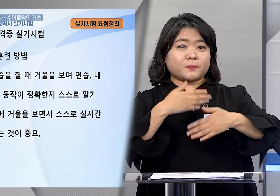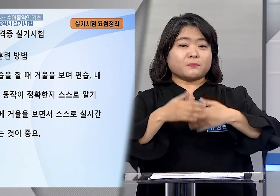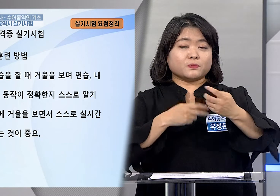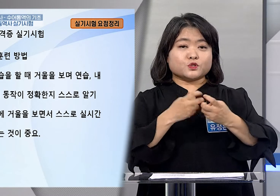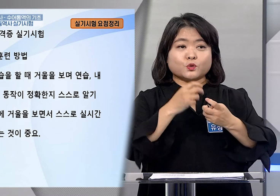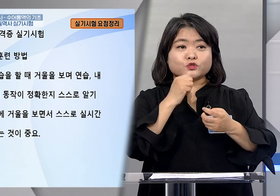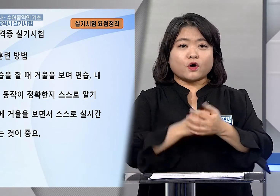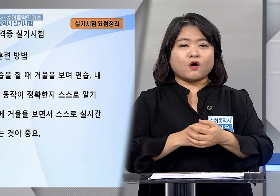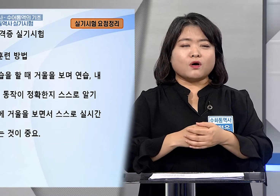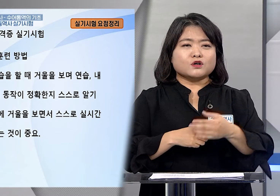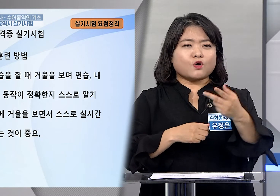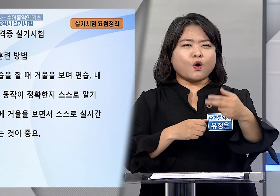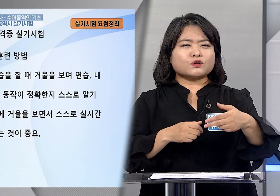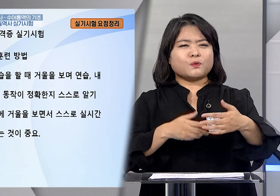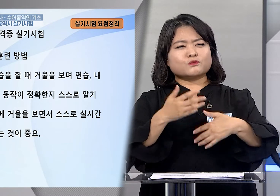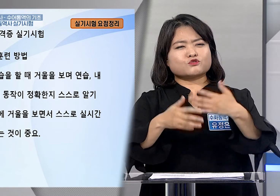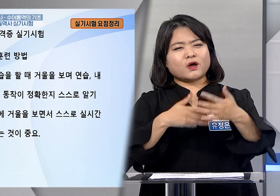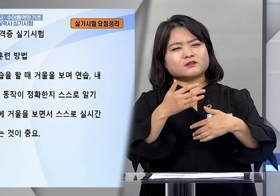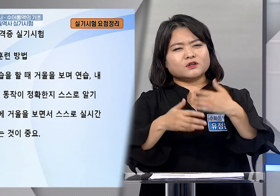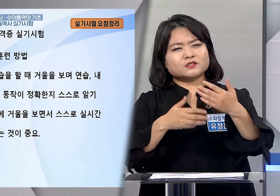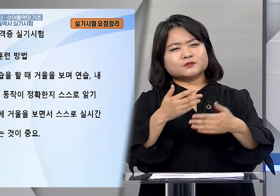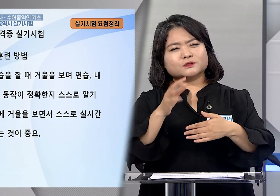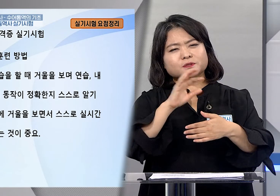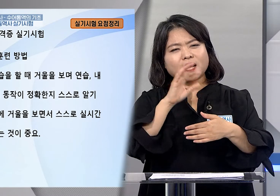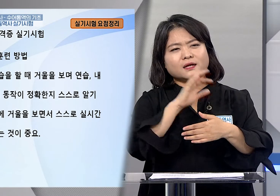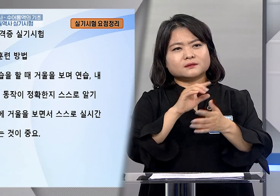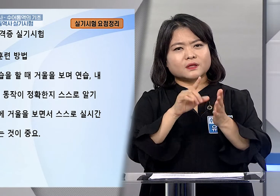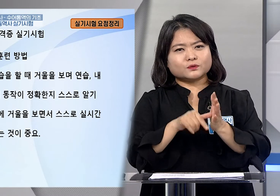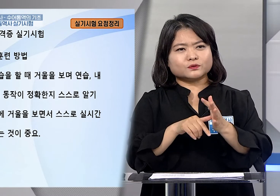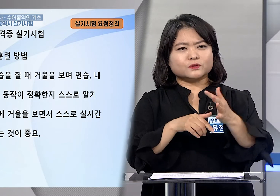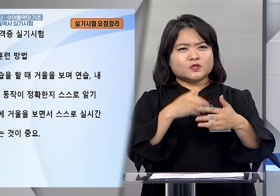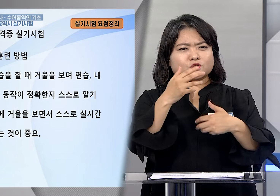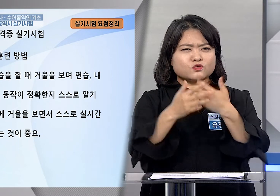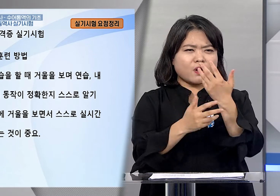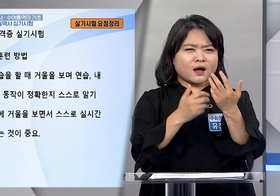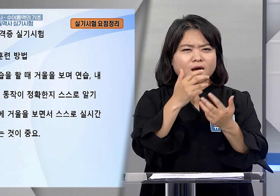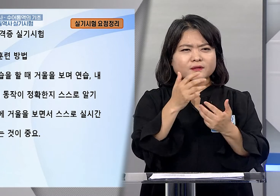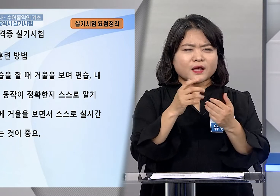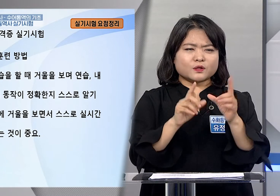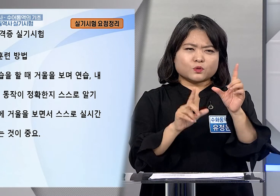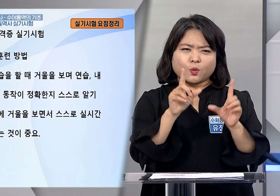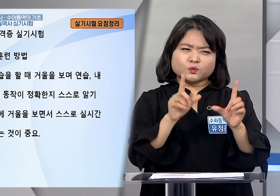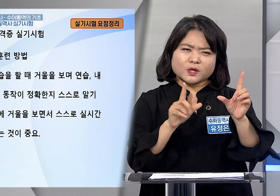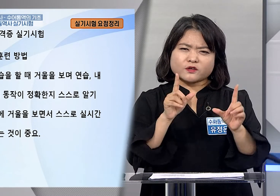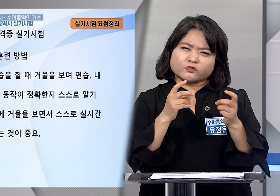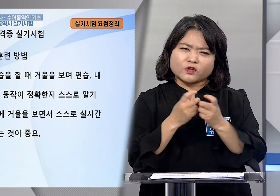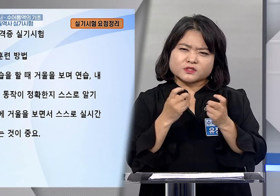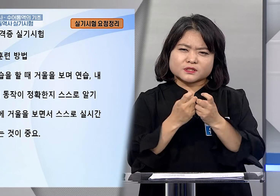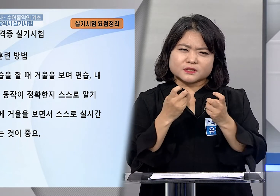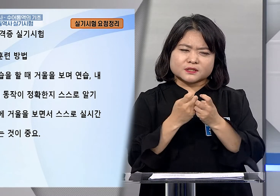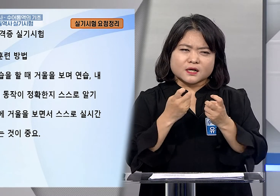방법이 좋고요. 거울을 보며 수화를 연습을 할 때도 수화 내 동작이 어떤지를